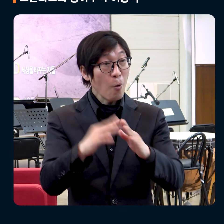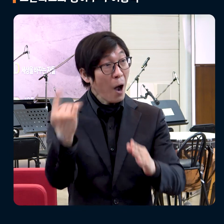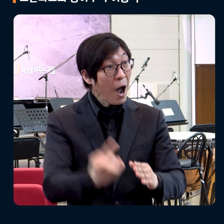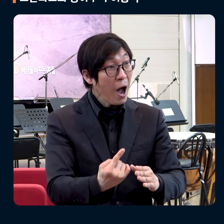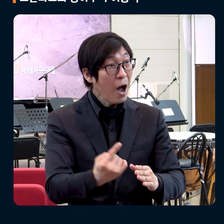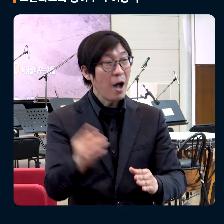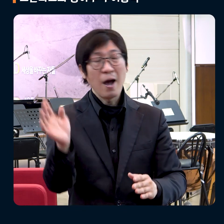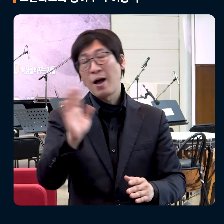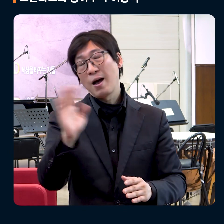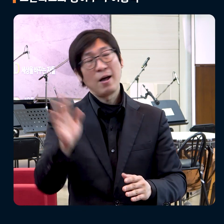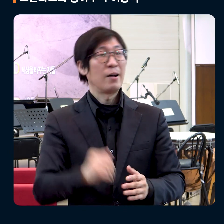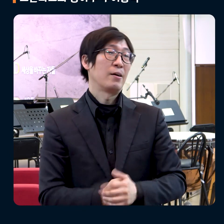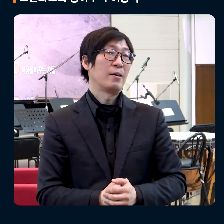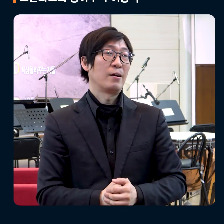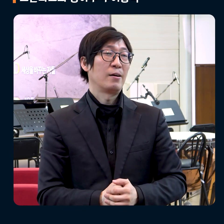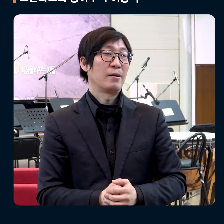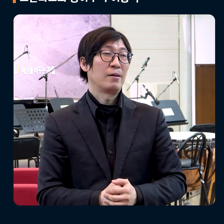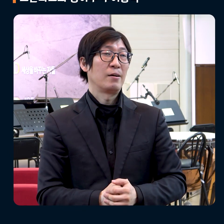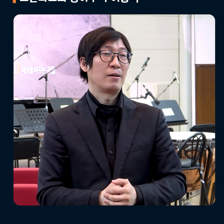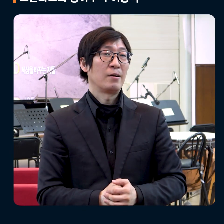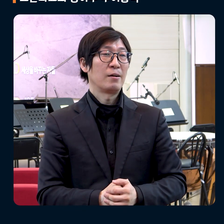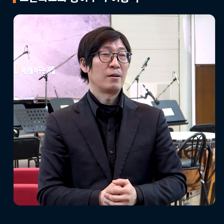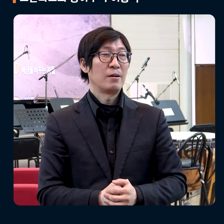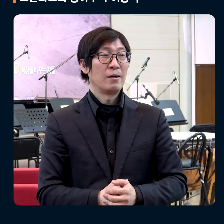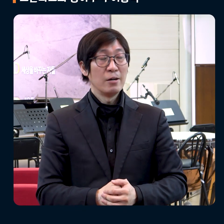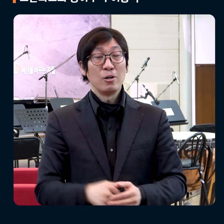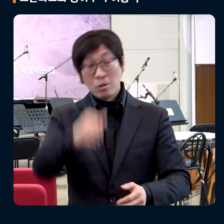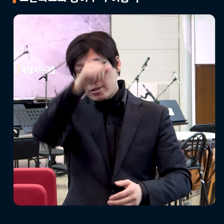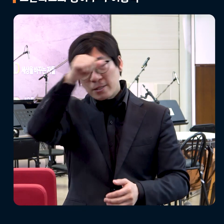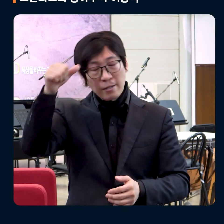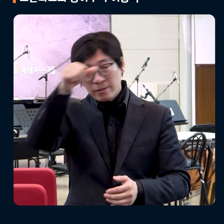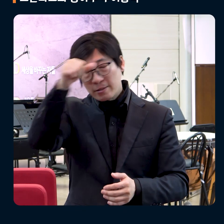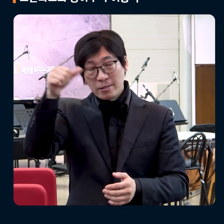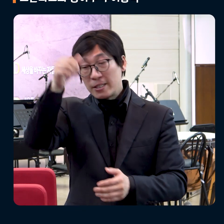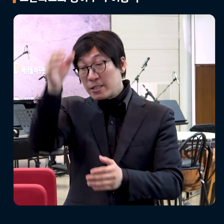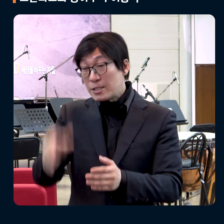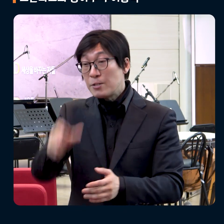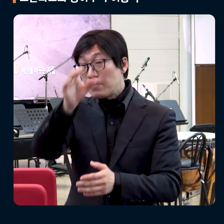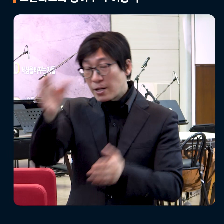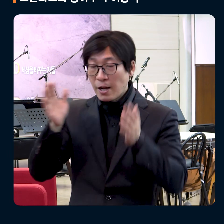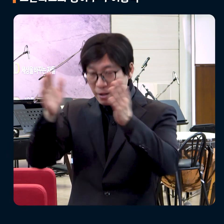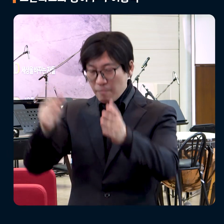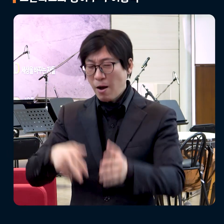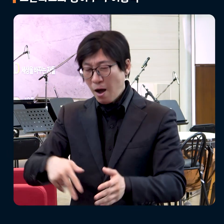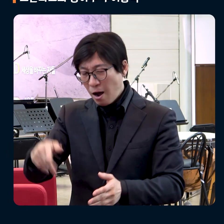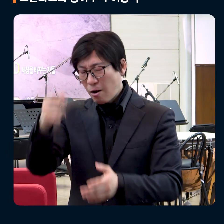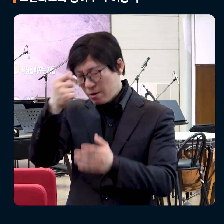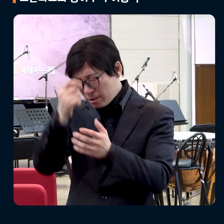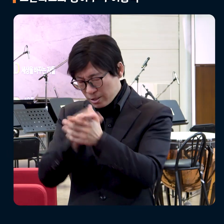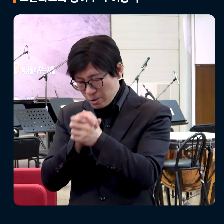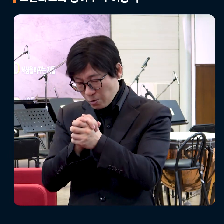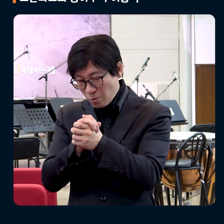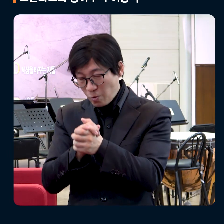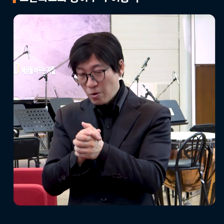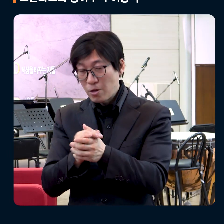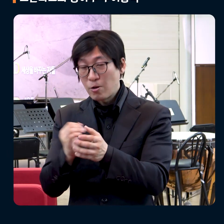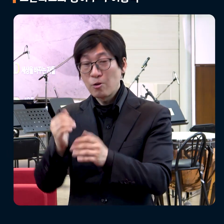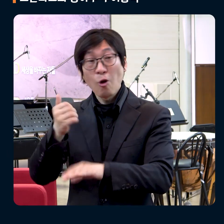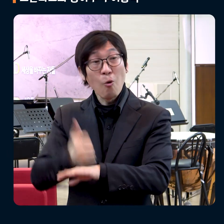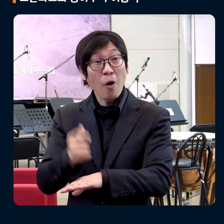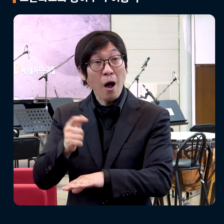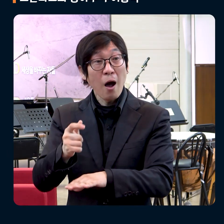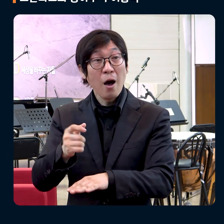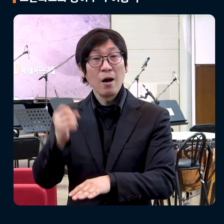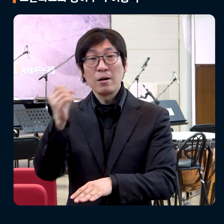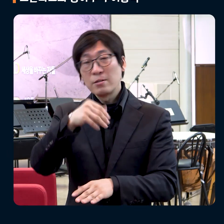돌아오지 않았어요. 그렇게 십자가를 향해서 걸어가시는 그분이 그렇게 기도하셨는데 여러분